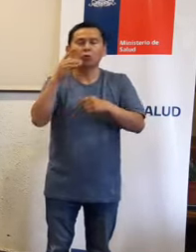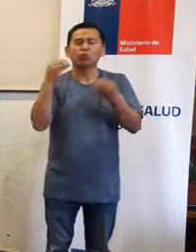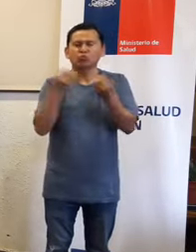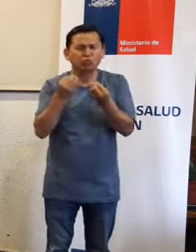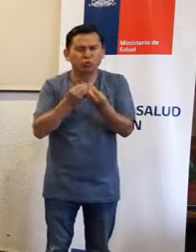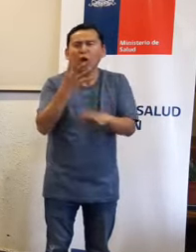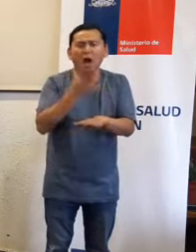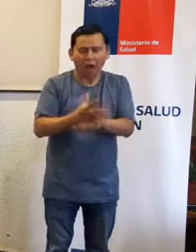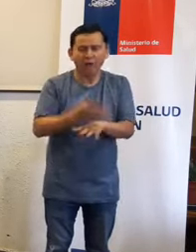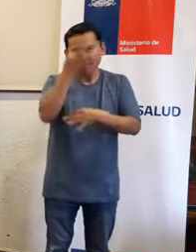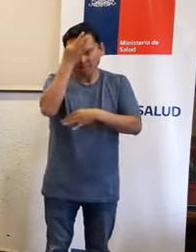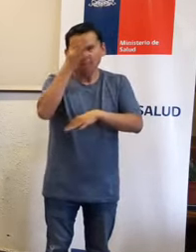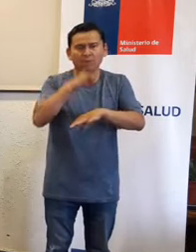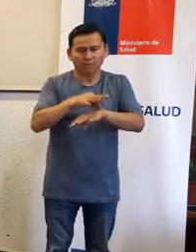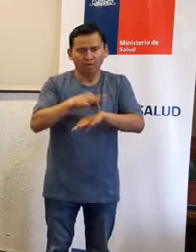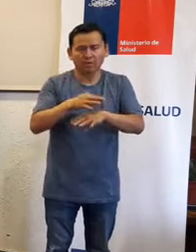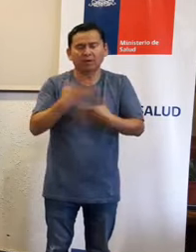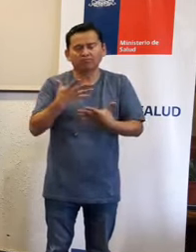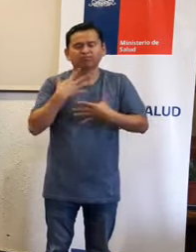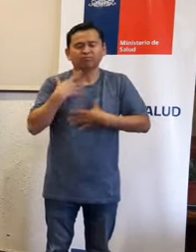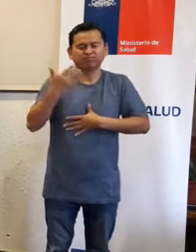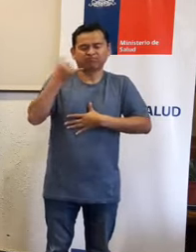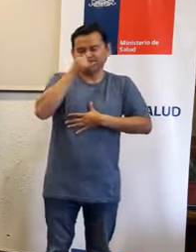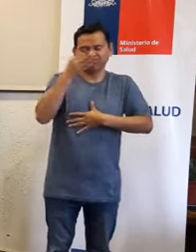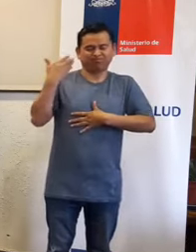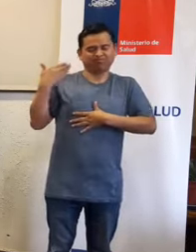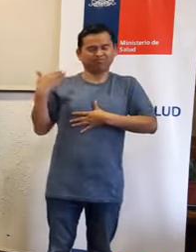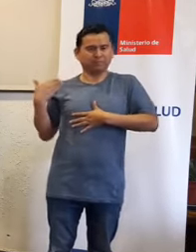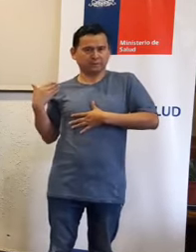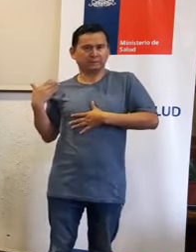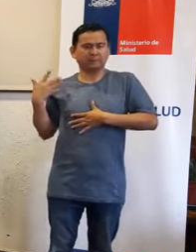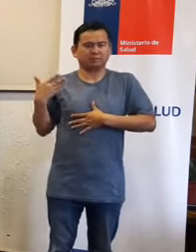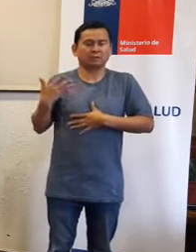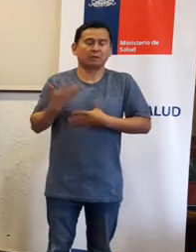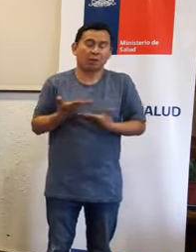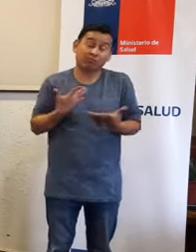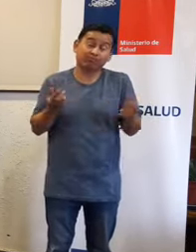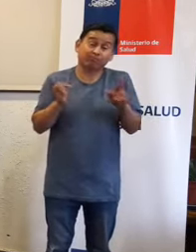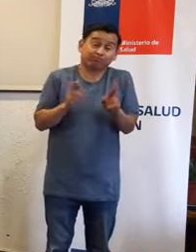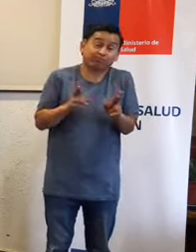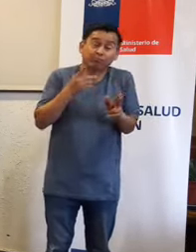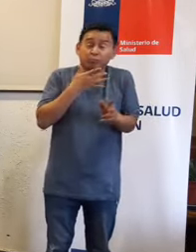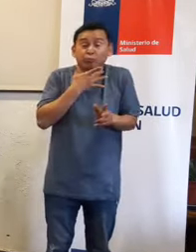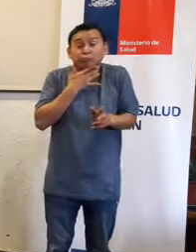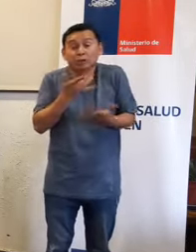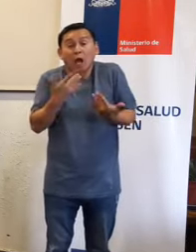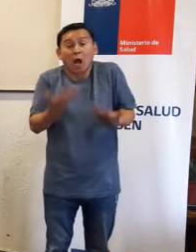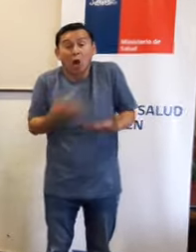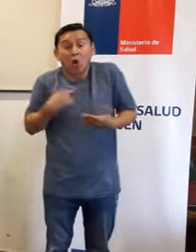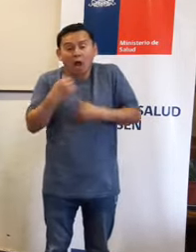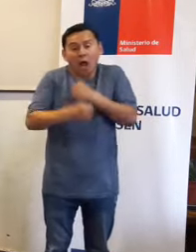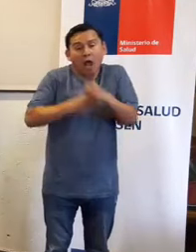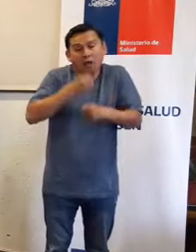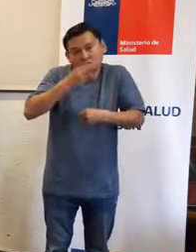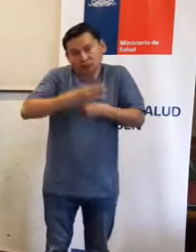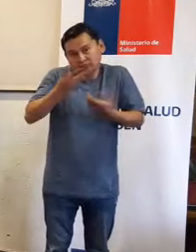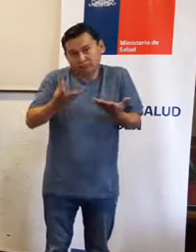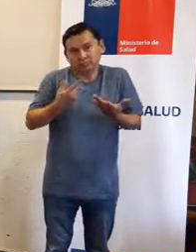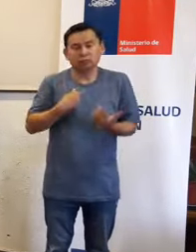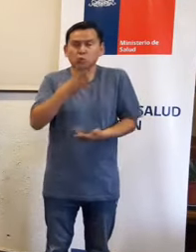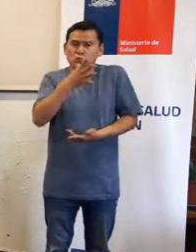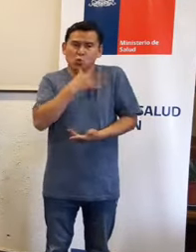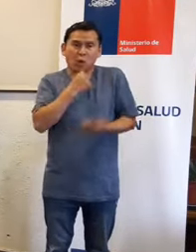enfermedades que vienen, digamos, enfermedades de base o que se les han manifestado por su avanzada edad, que